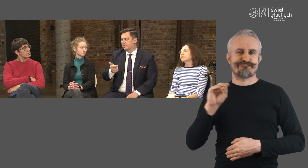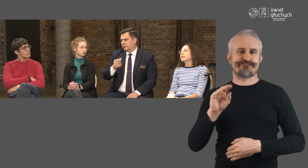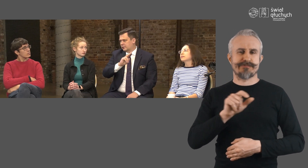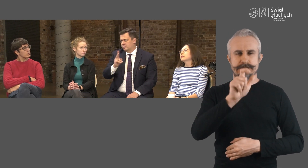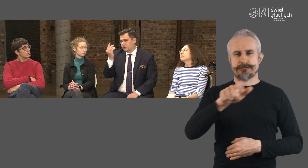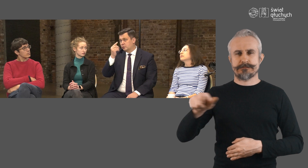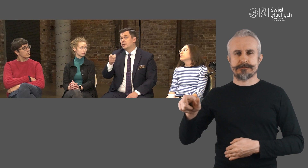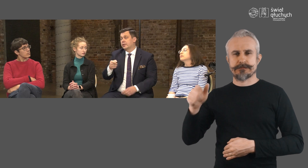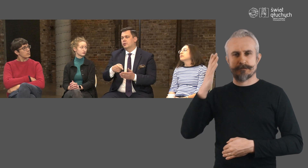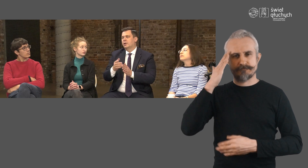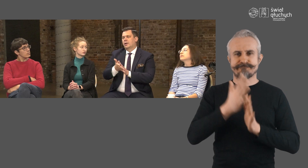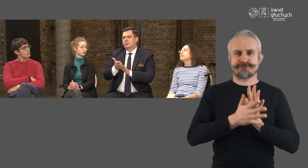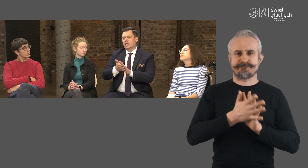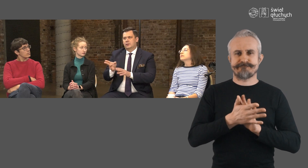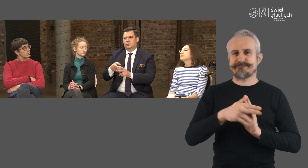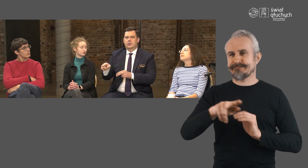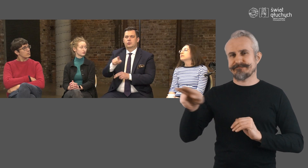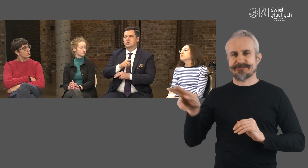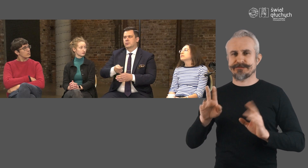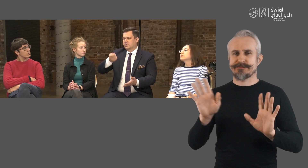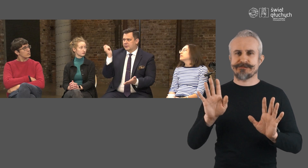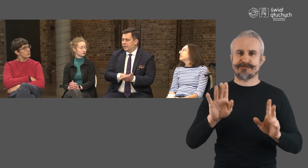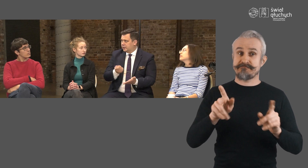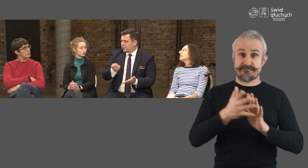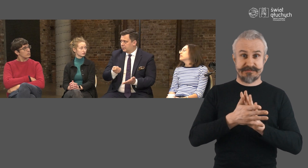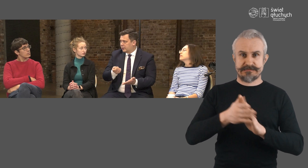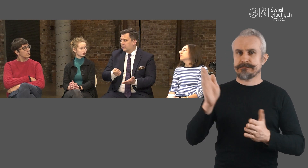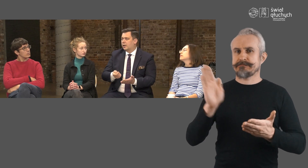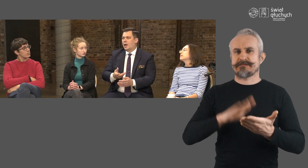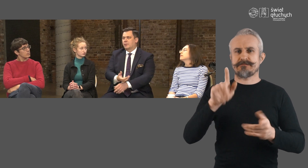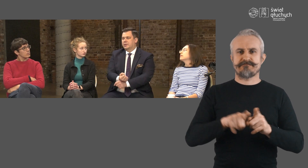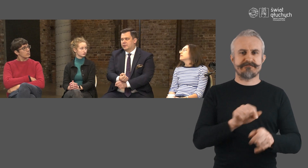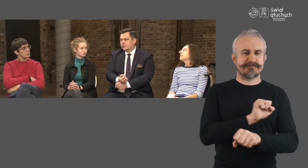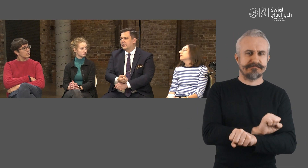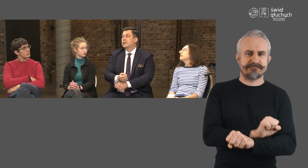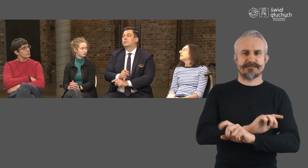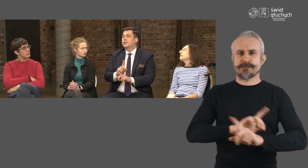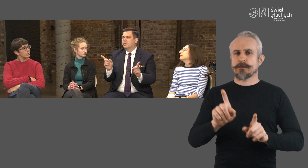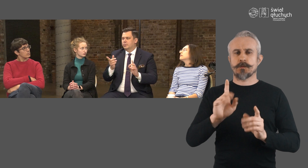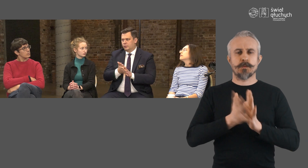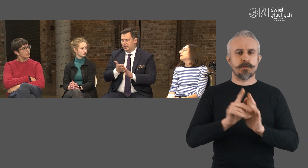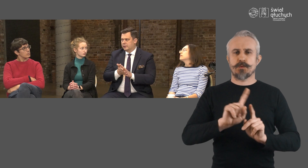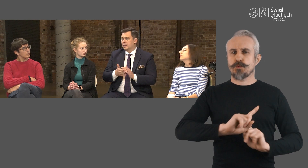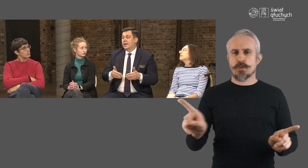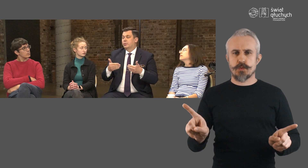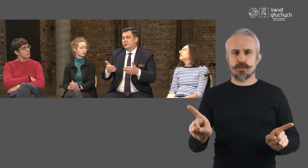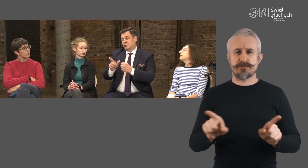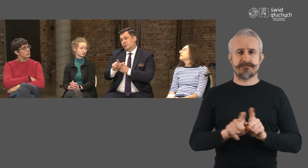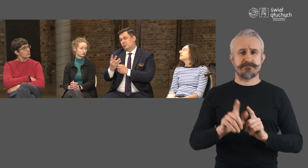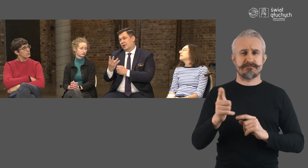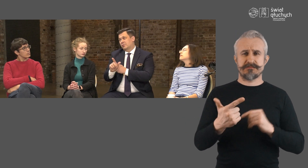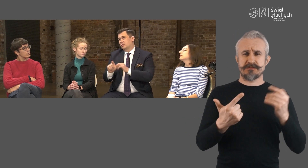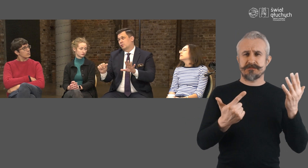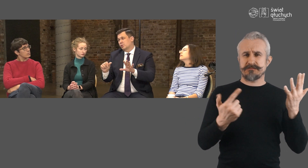mówił, każdy musiał się nauczyć, dlatego migali tutaj niektórzy, że na przykład dostawali linijką po rękach albo mieli związywane ręce, bo nie wolno było migać. Później